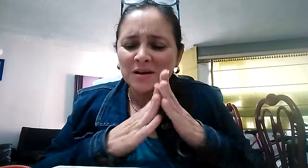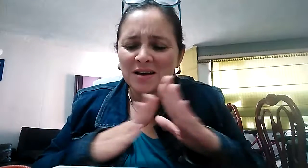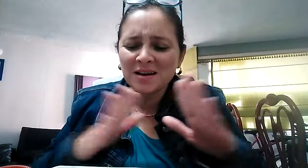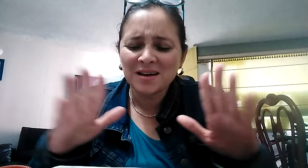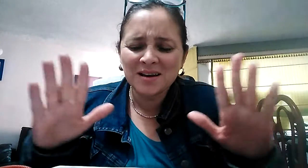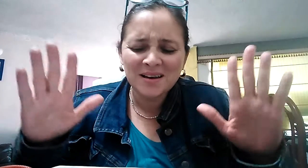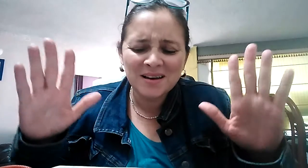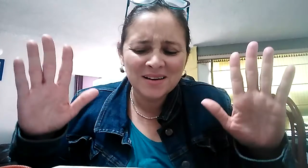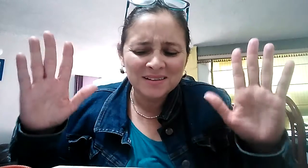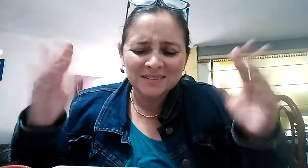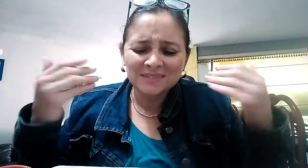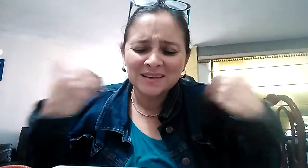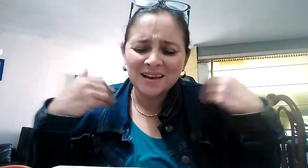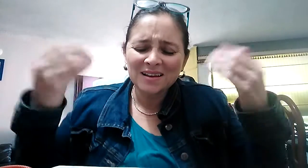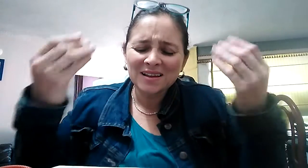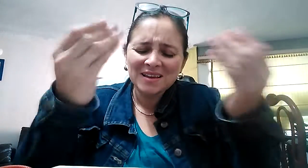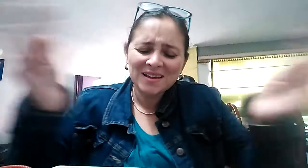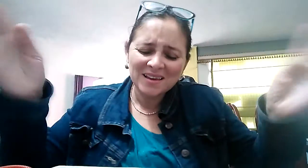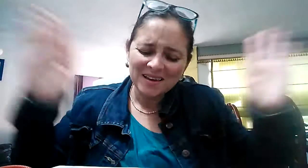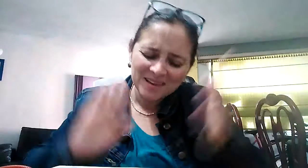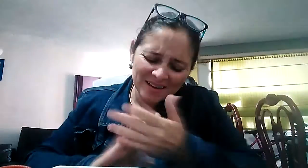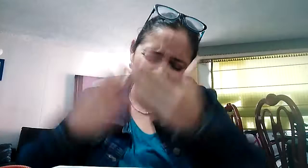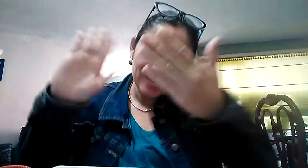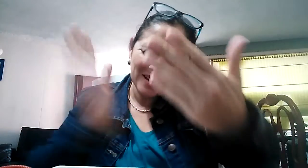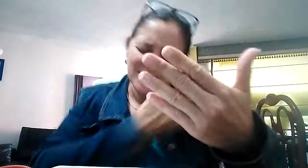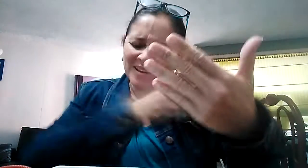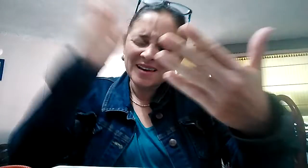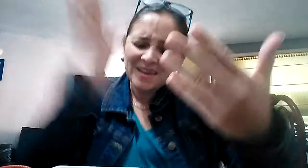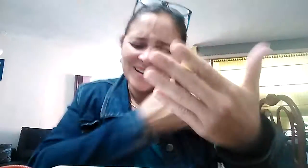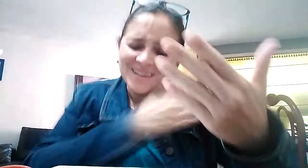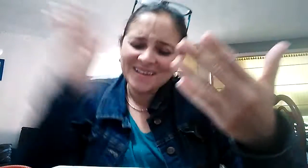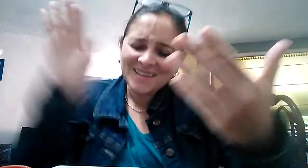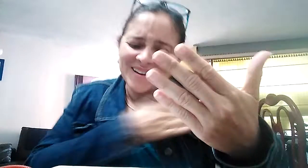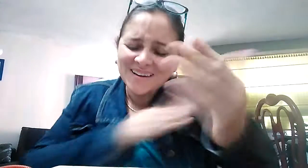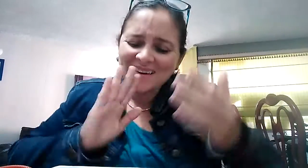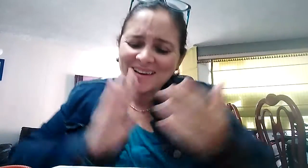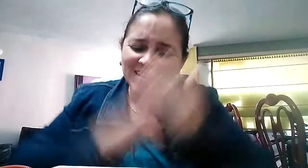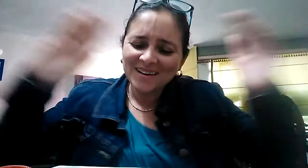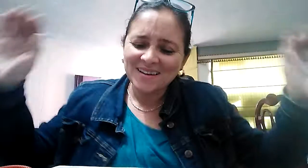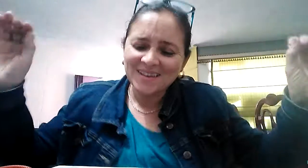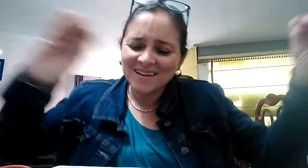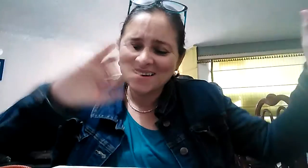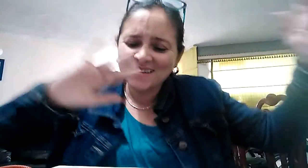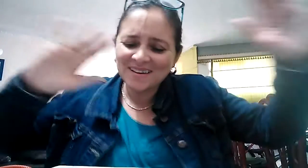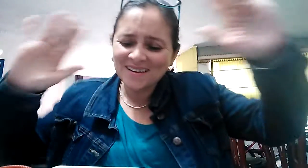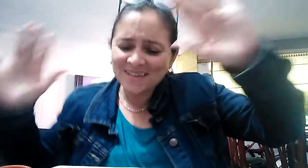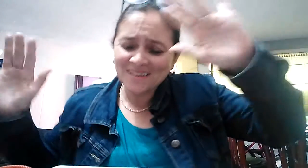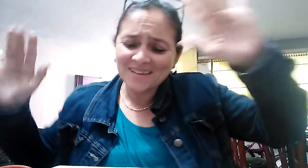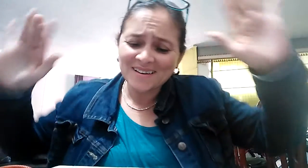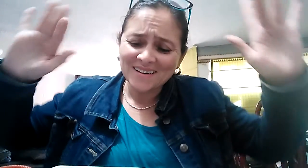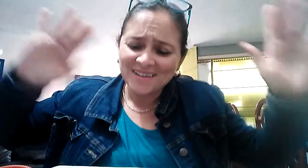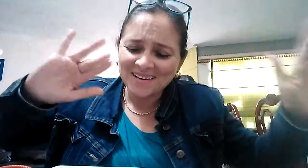Seguro tengo una voz mejor por aquí. Bien, apresúrate. Llegaste justo a tiempo. Al anochecer